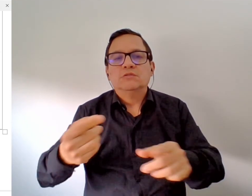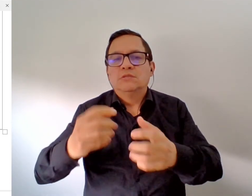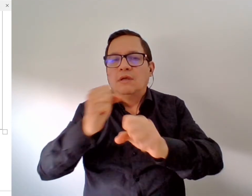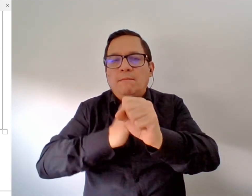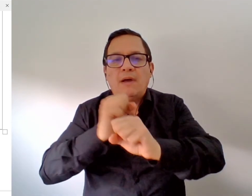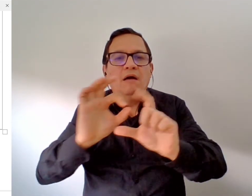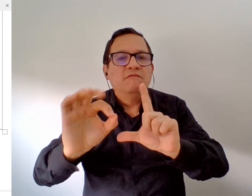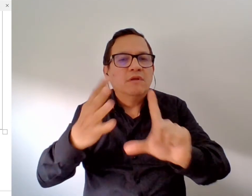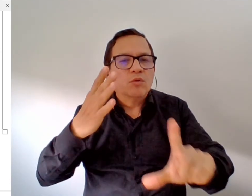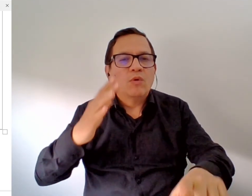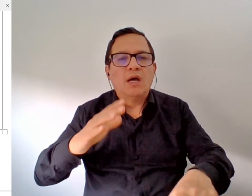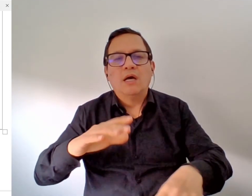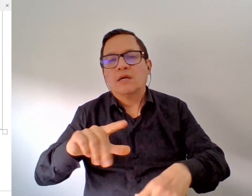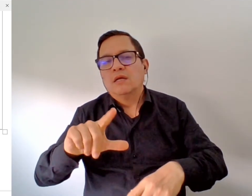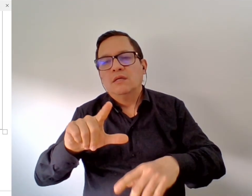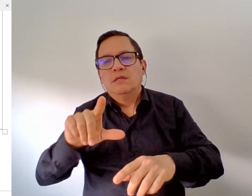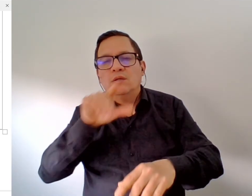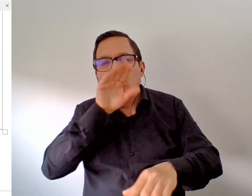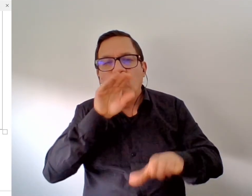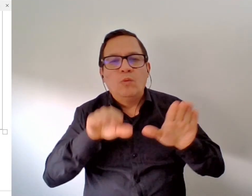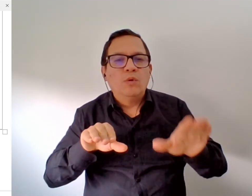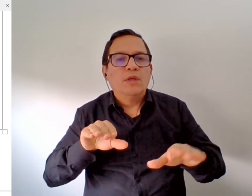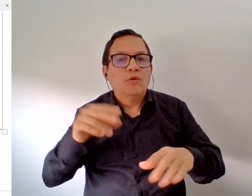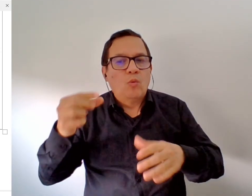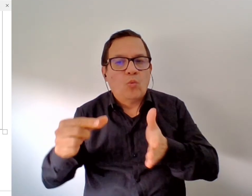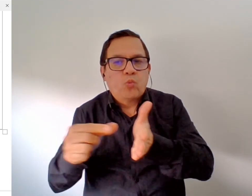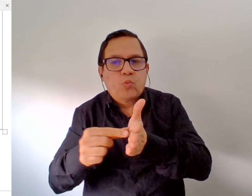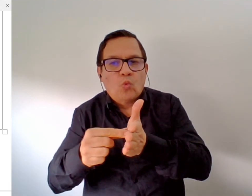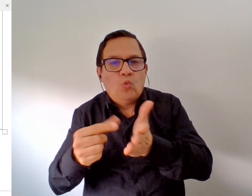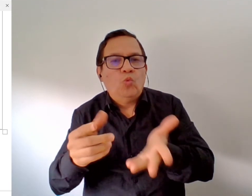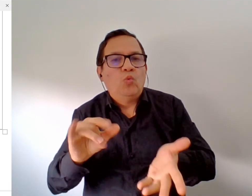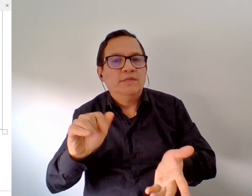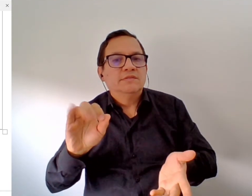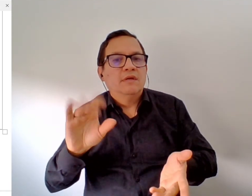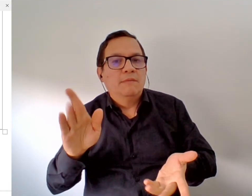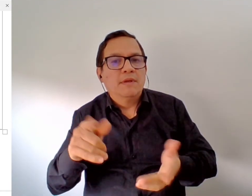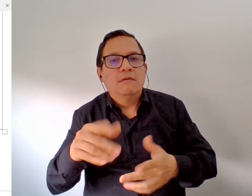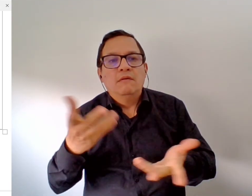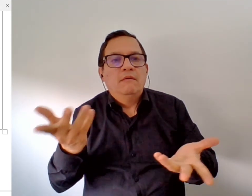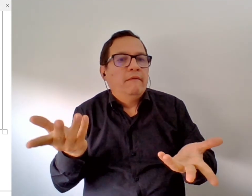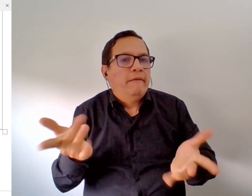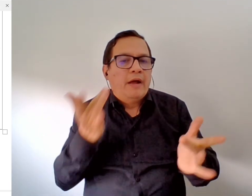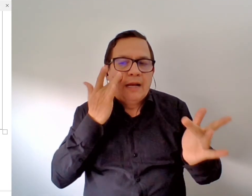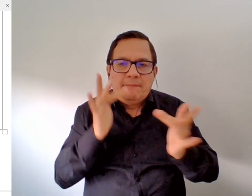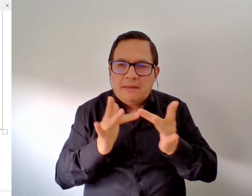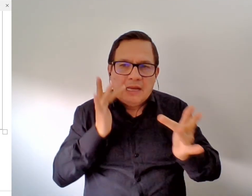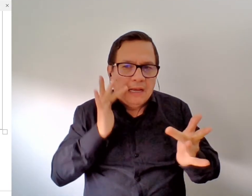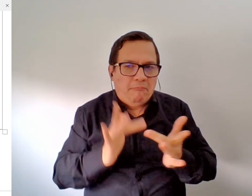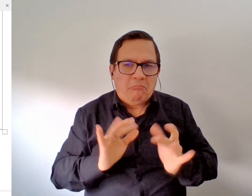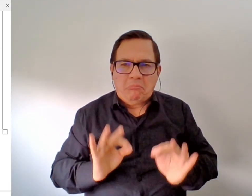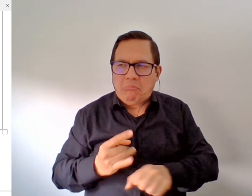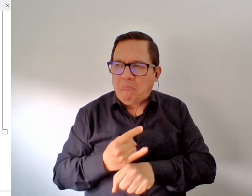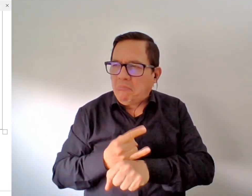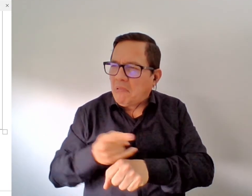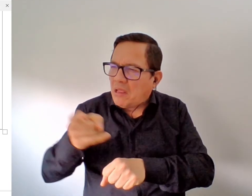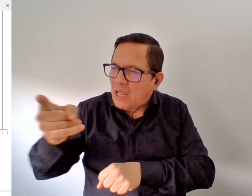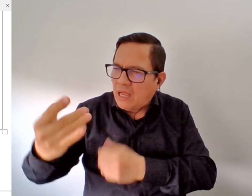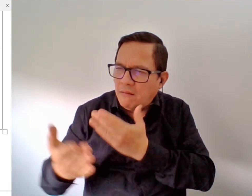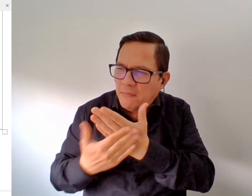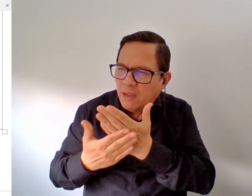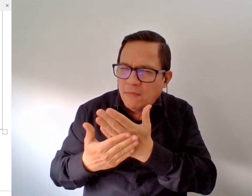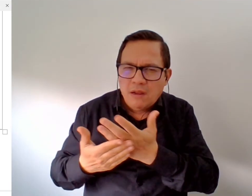Máquina virtual y Linux Live USB. Y // o no se cumplen los requerimientos del